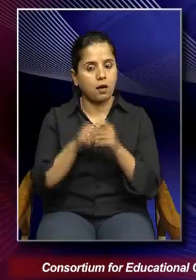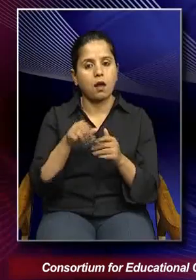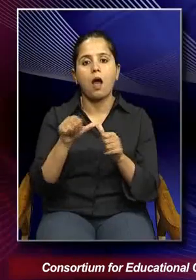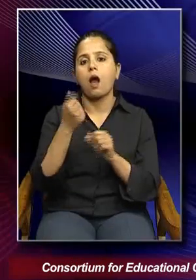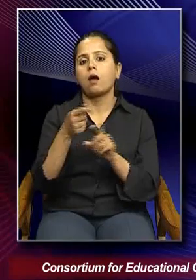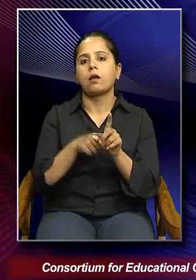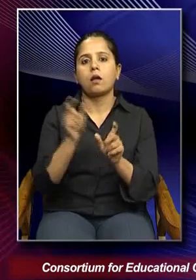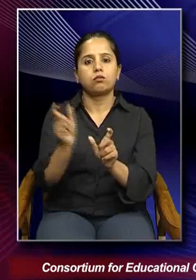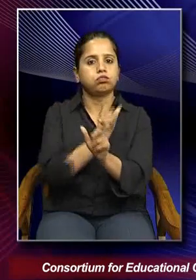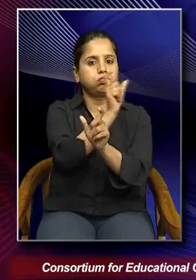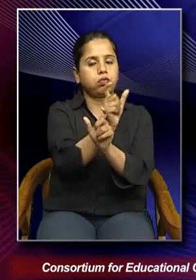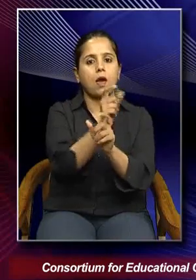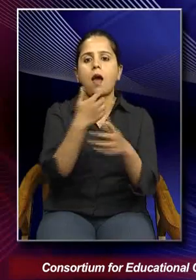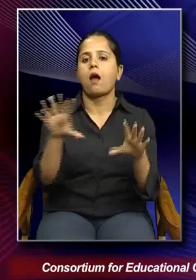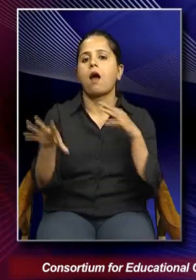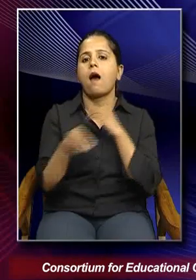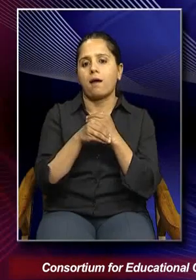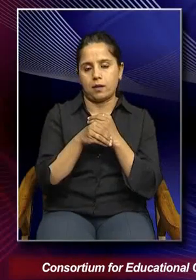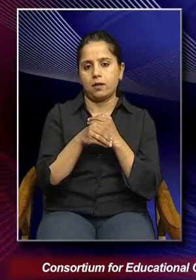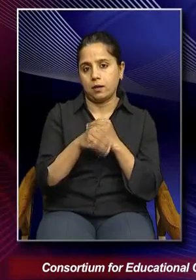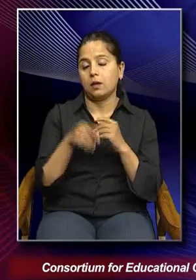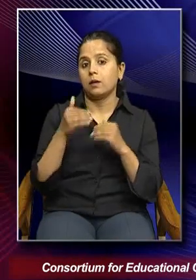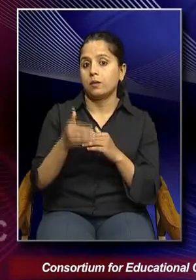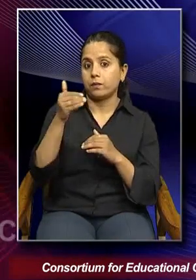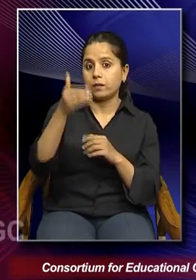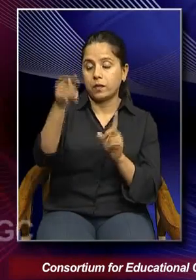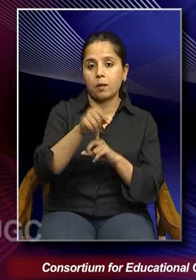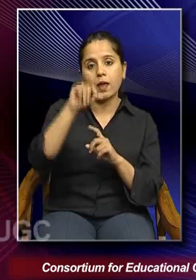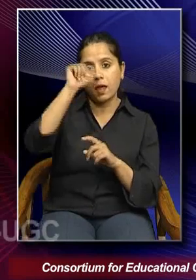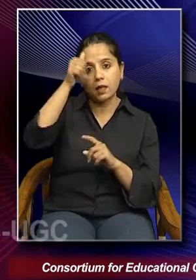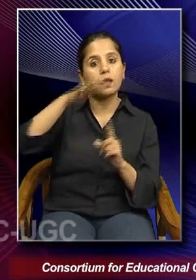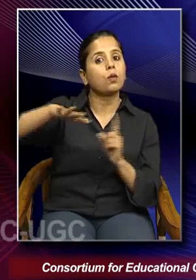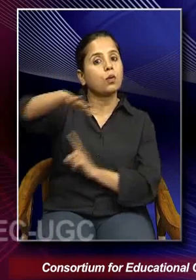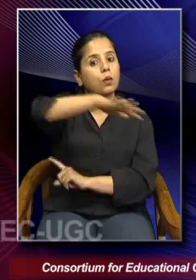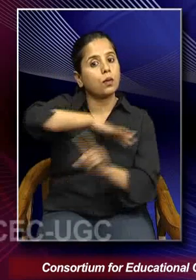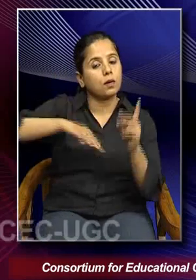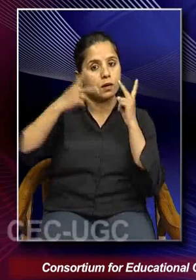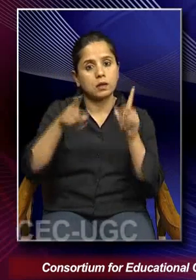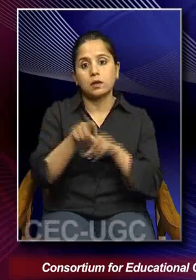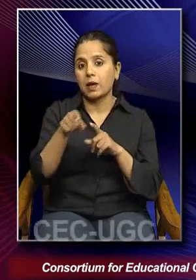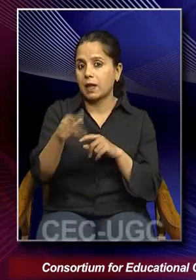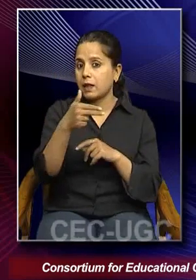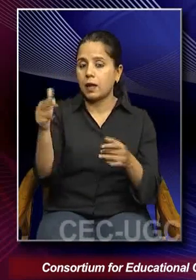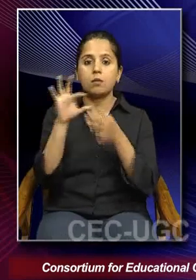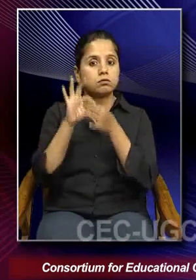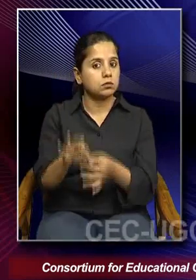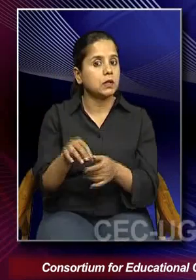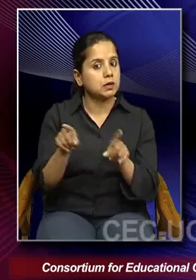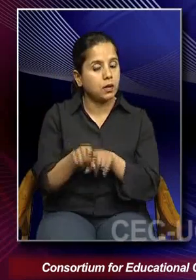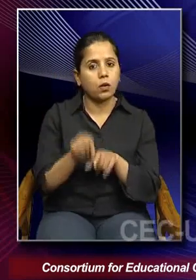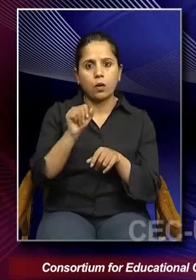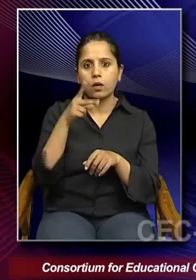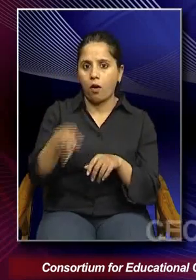गया और आगे चलकर हिंदी जगत में इसी नाम से उनकी